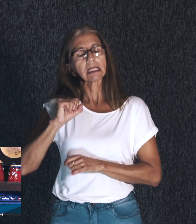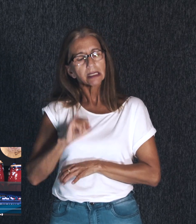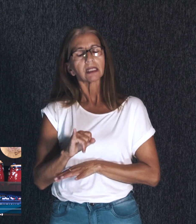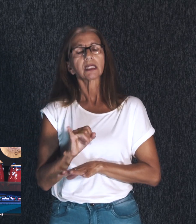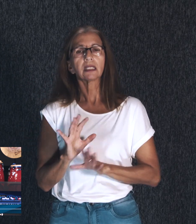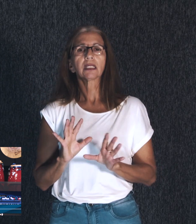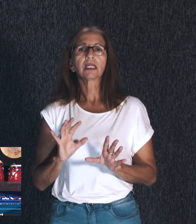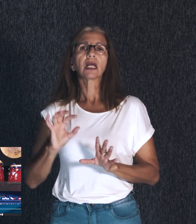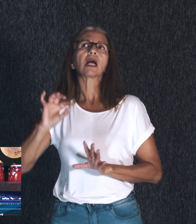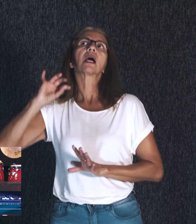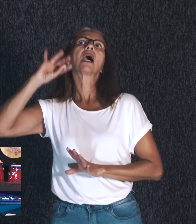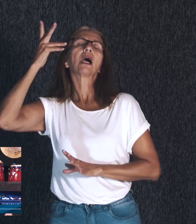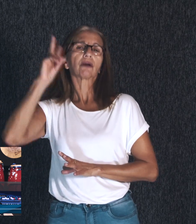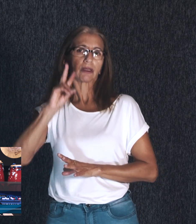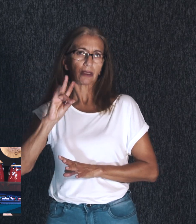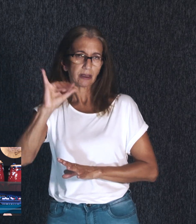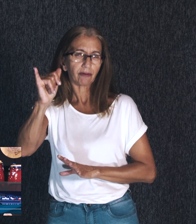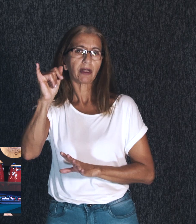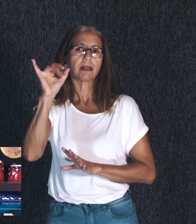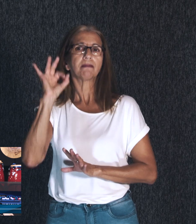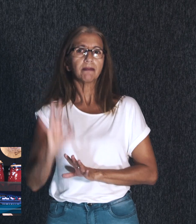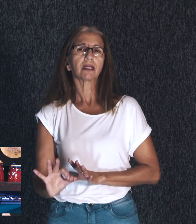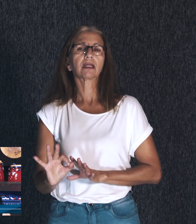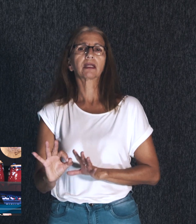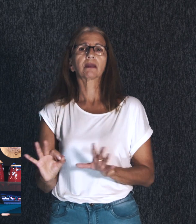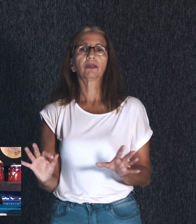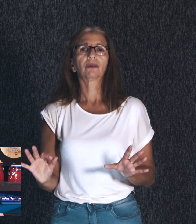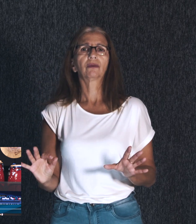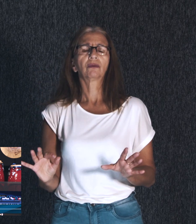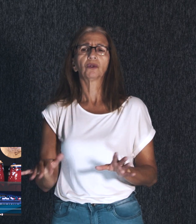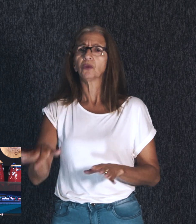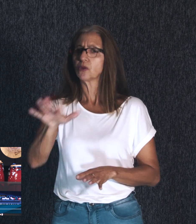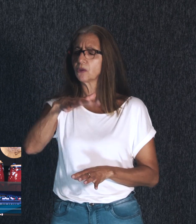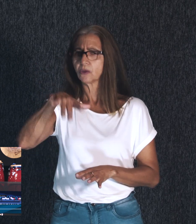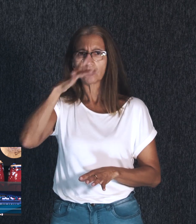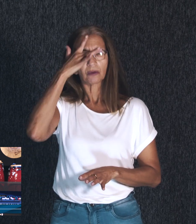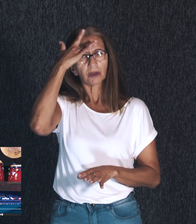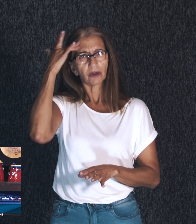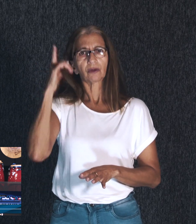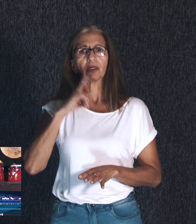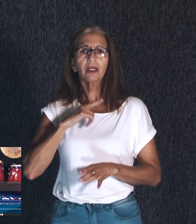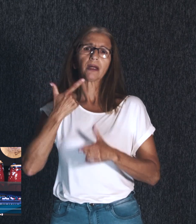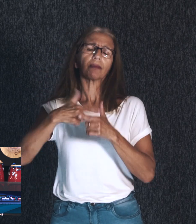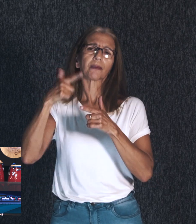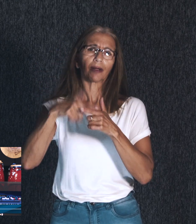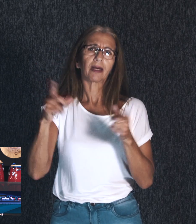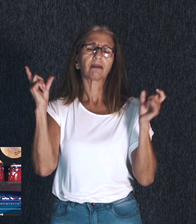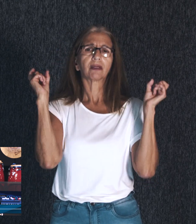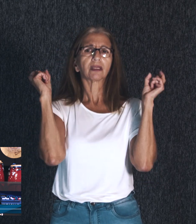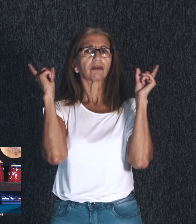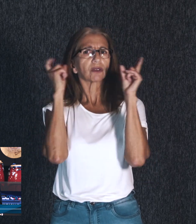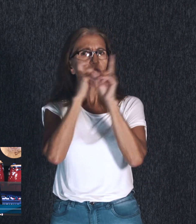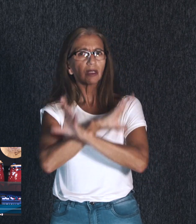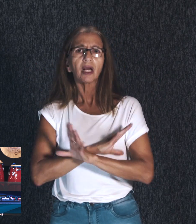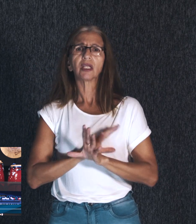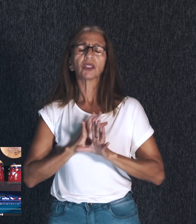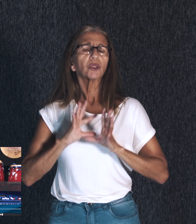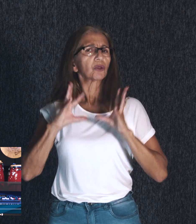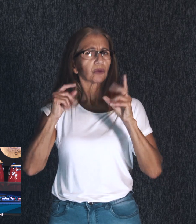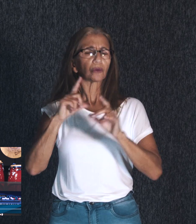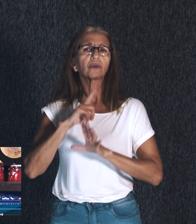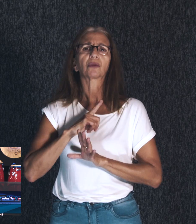Todos nós iremos enfrentar circunstâncias, situações difíceis na vida. Todos nós, sem exceção, e nós